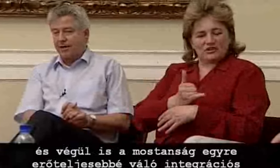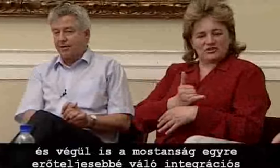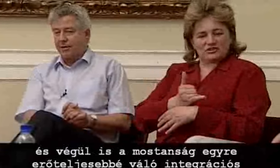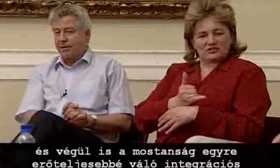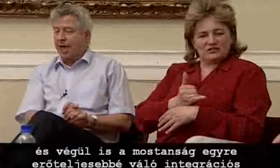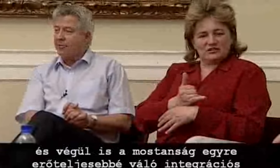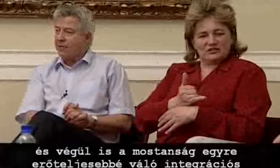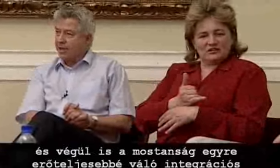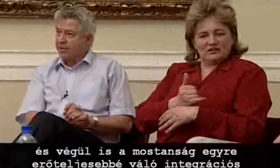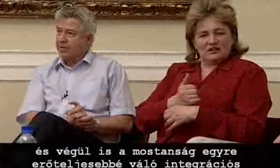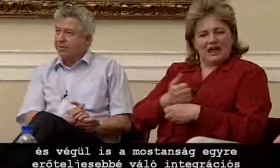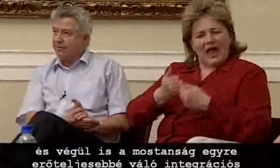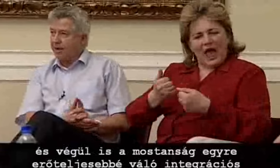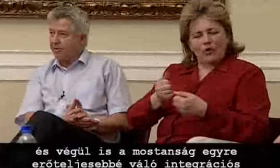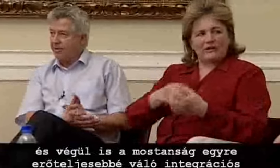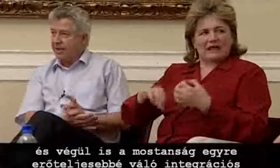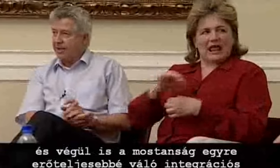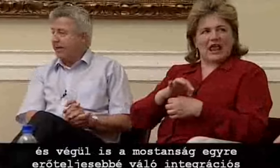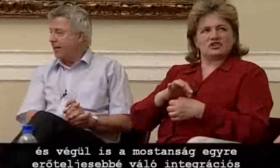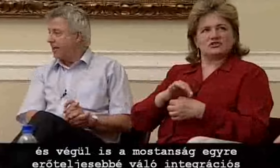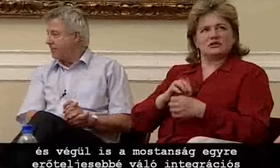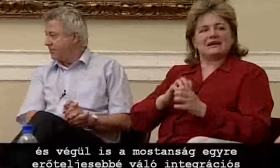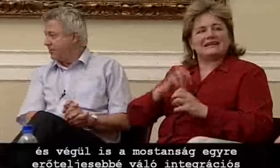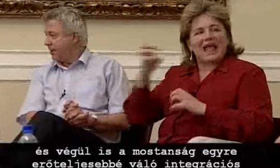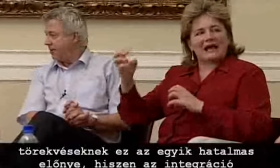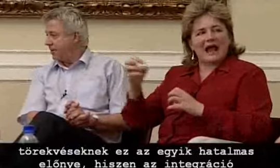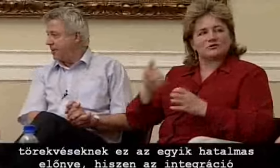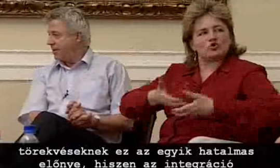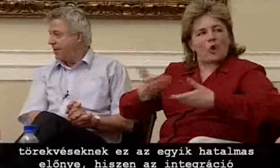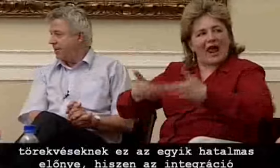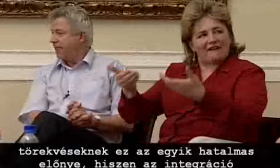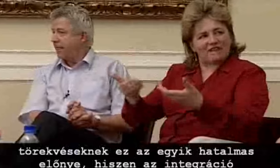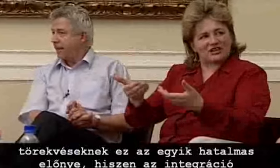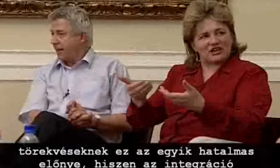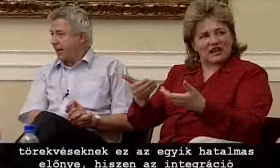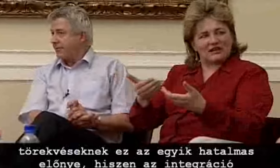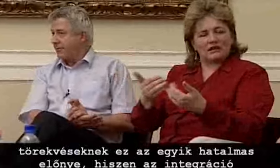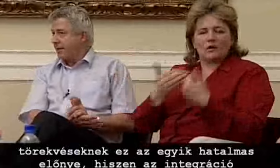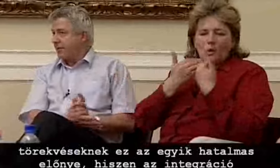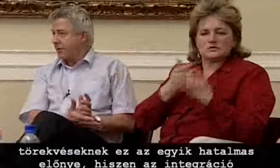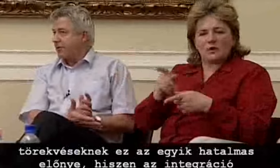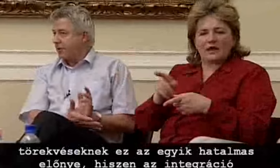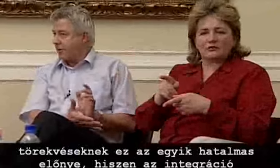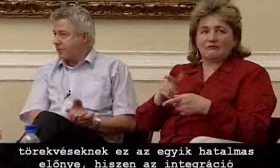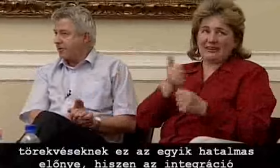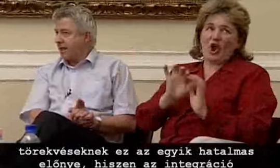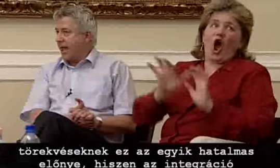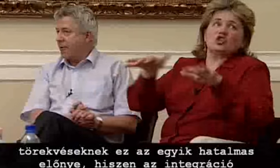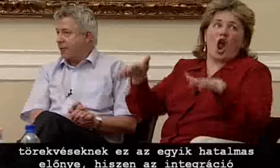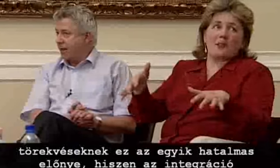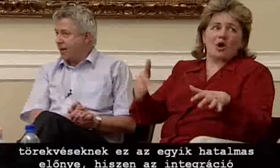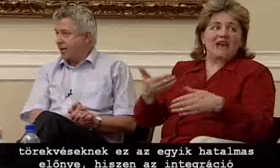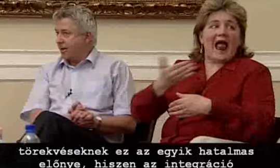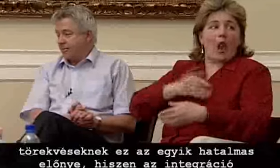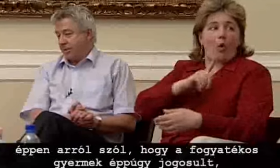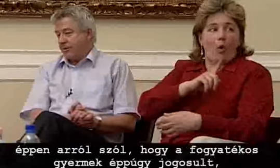mostanság erőteljesebbé váló integrációs törekvéseknek ez az egyik hatalmas